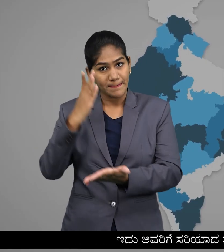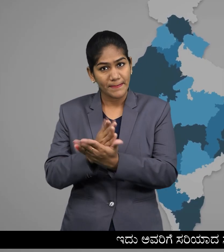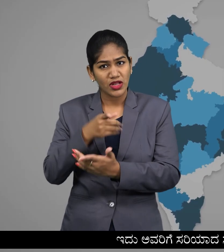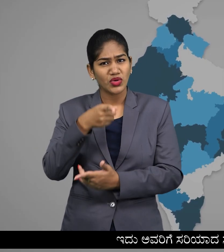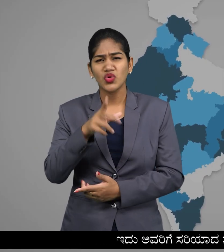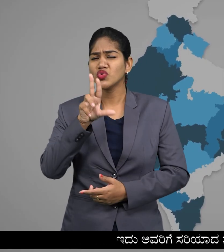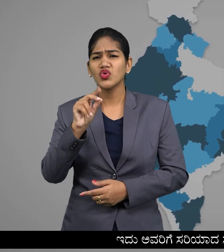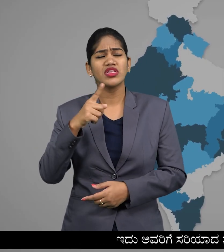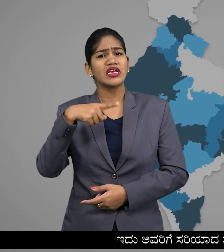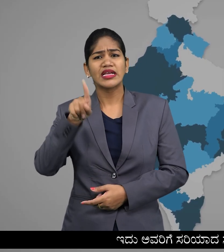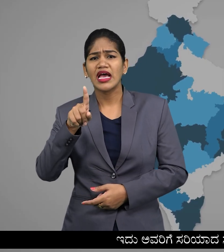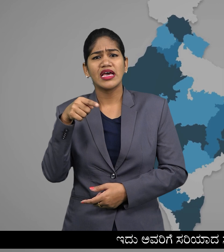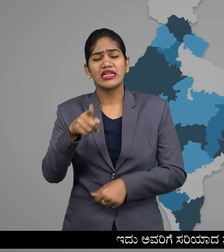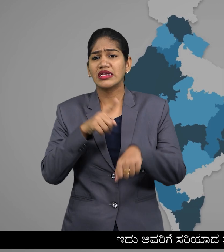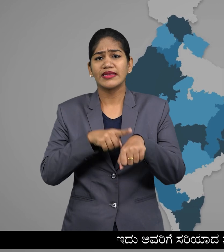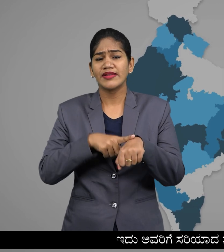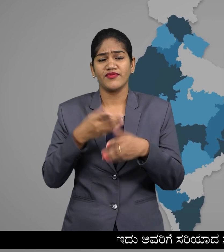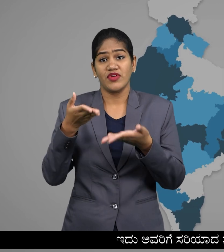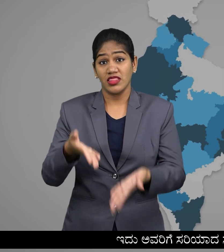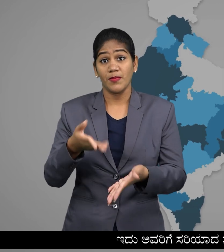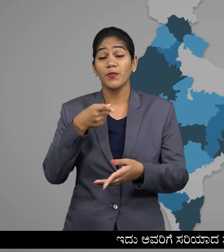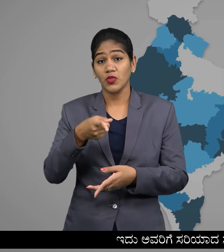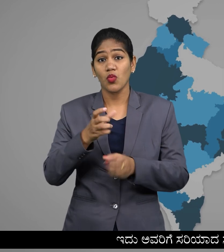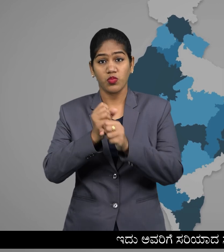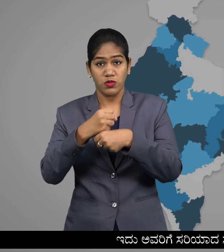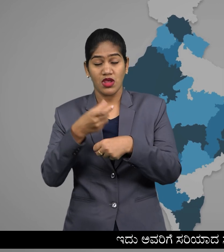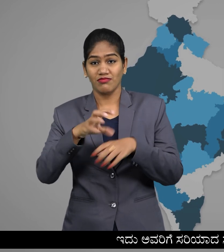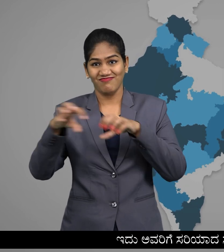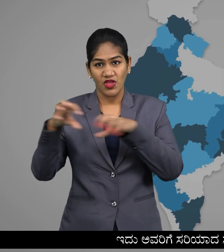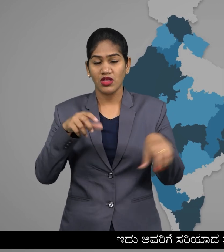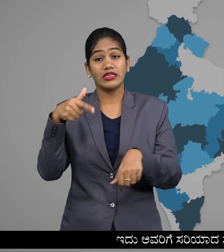ಇದು ಅವರಿಗೆ ಸರಿಯಾದ ಸಮಯವಲ್ಲ ಎಂದು ನಂಬಿದ್ದರು.